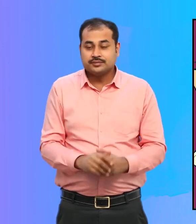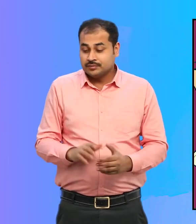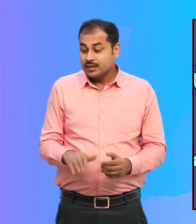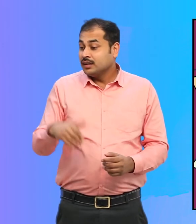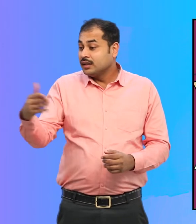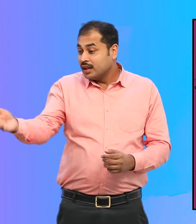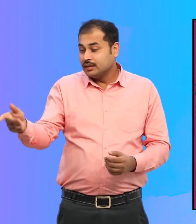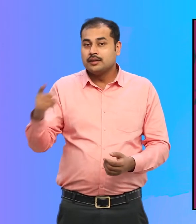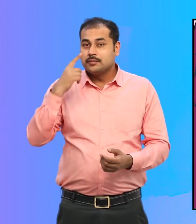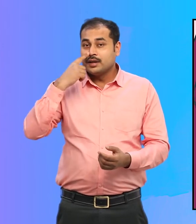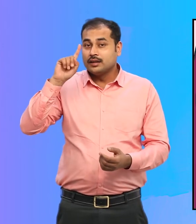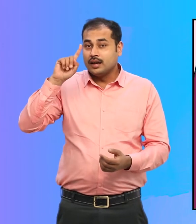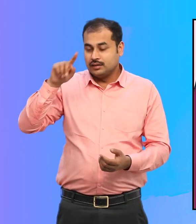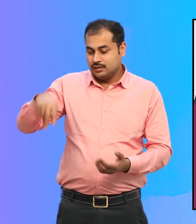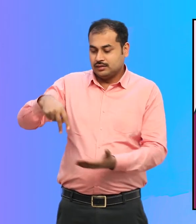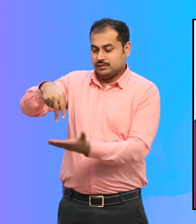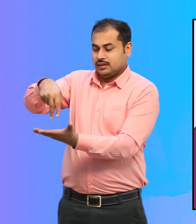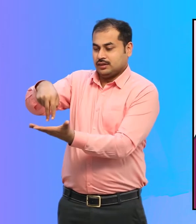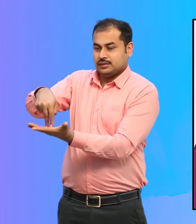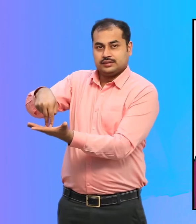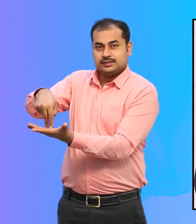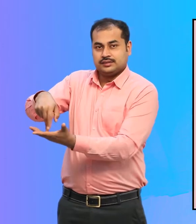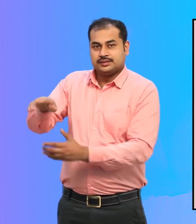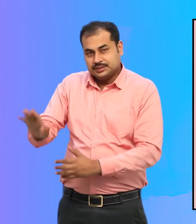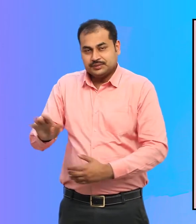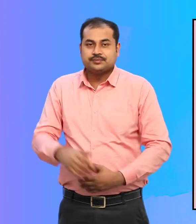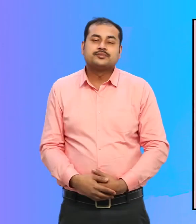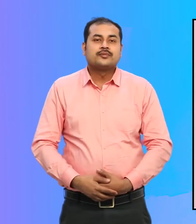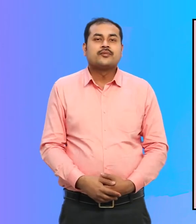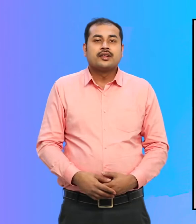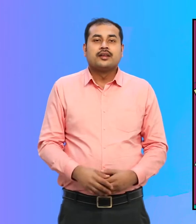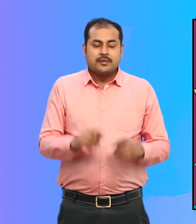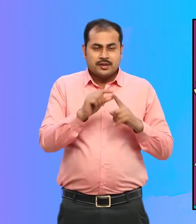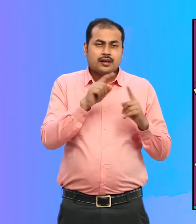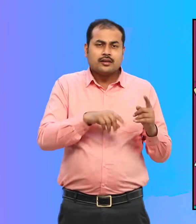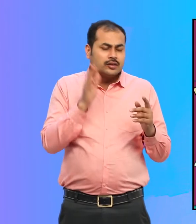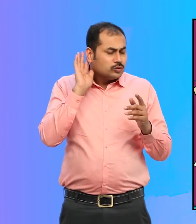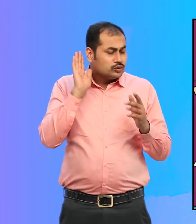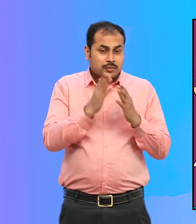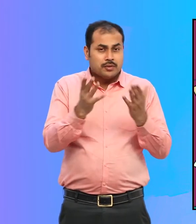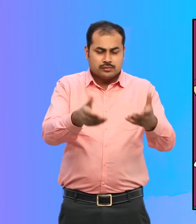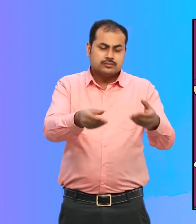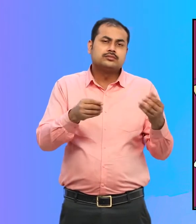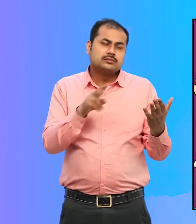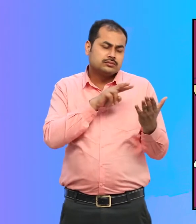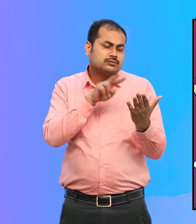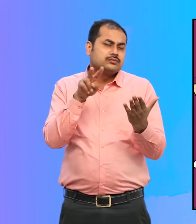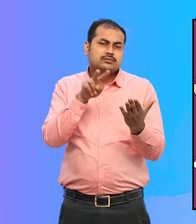और उसकी मम्मी टेबल के पास खड़ी है कि नजर अखबार में